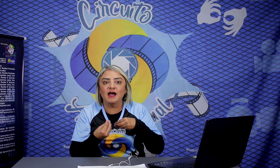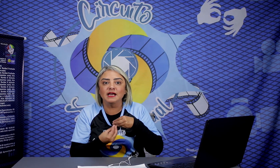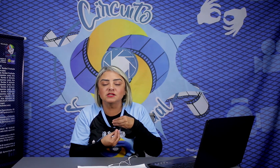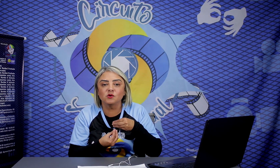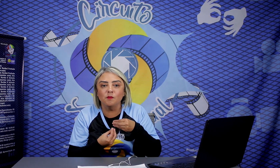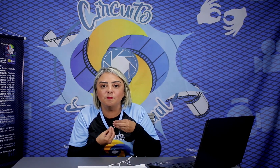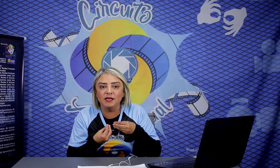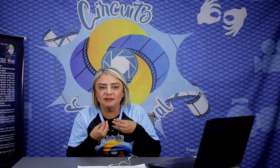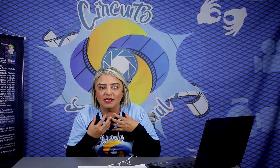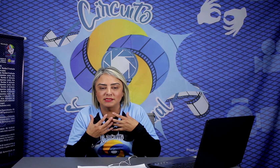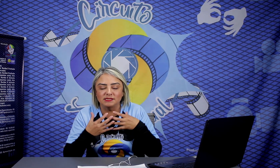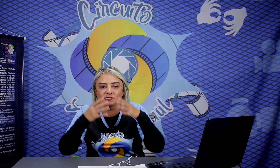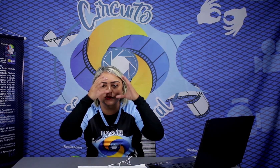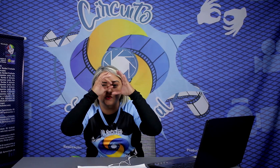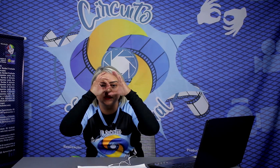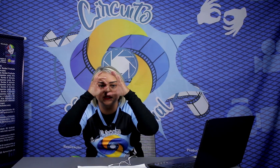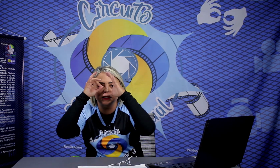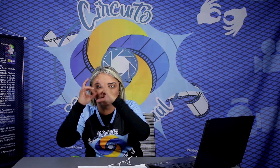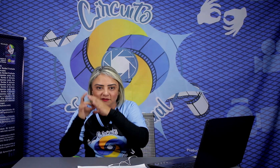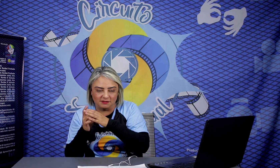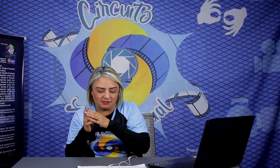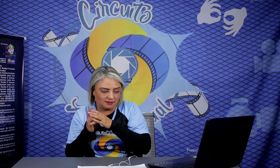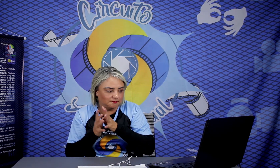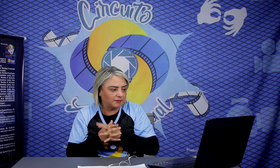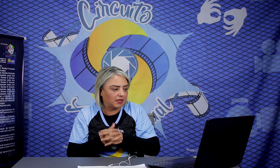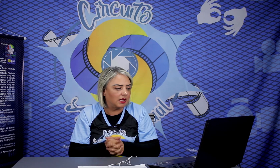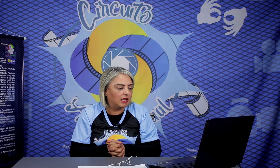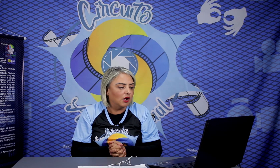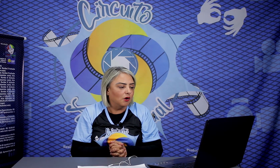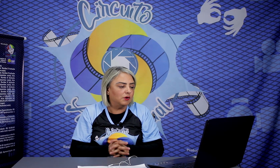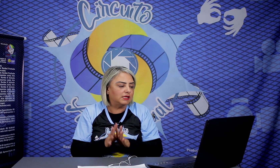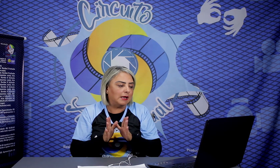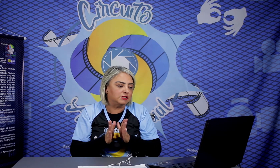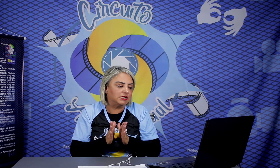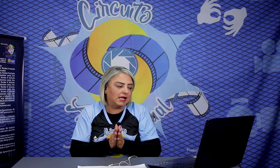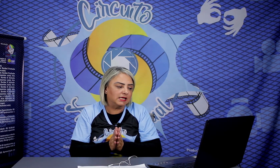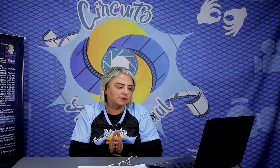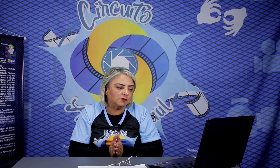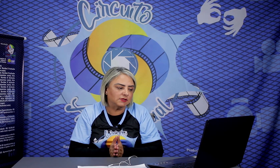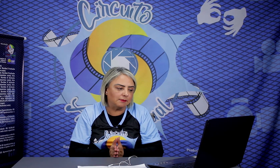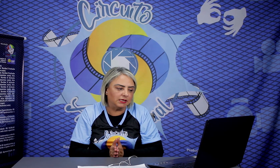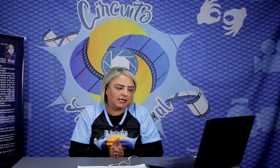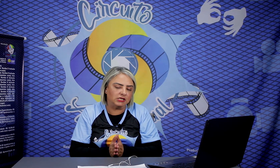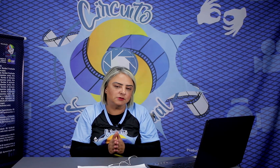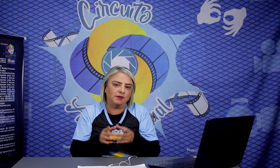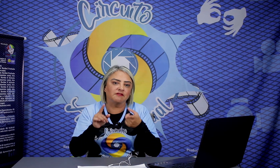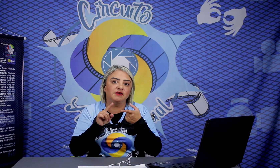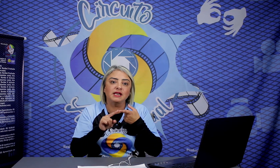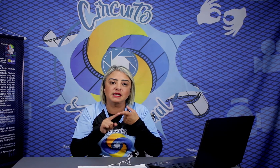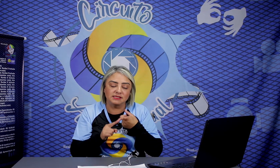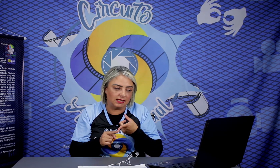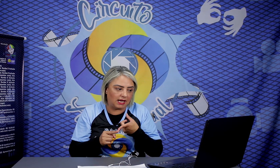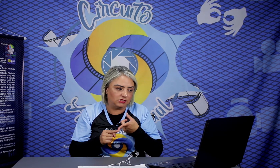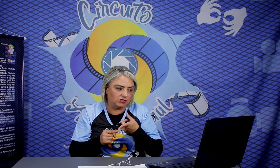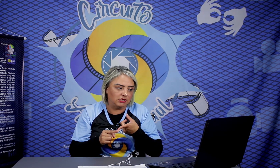várias competências cognitivas. O intérprete tem a responsabilidade pela veracidade,